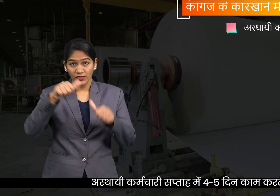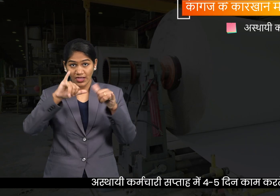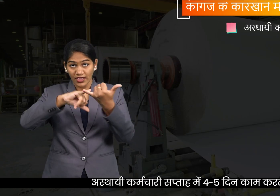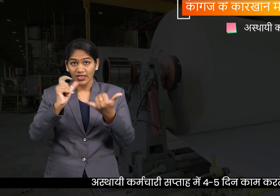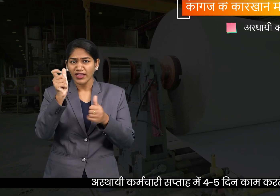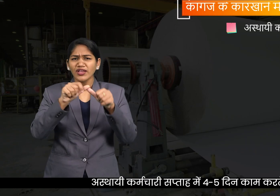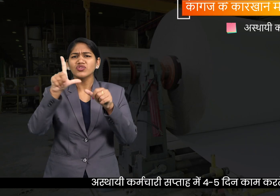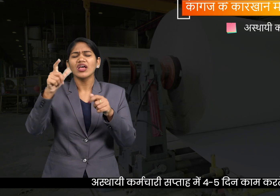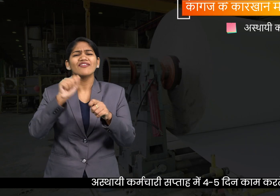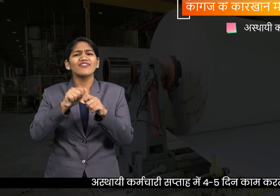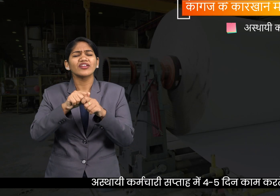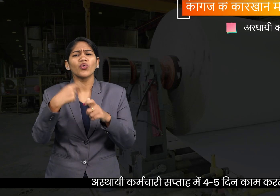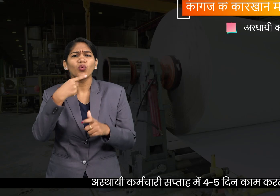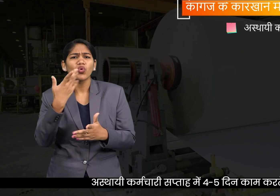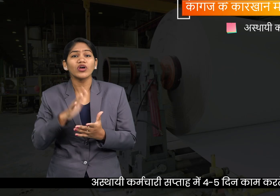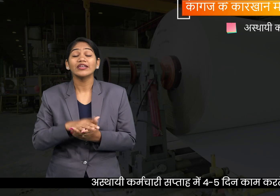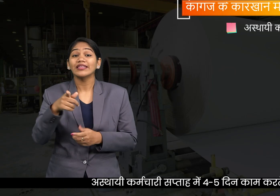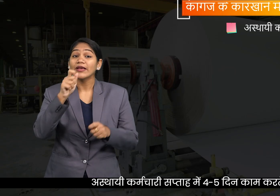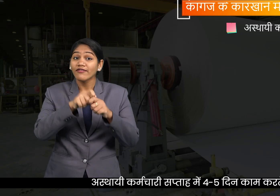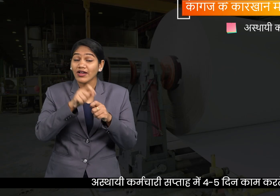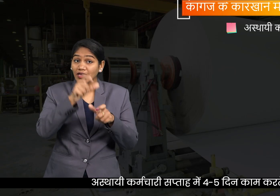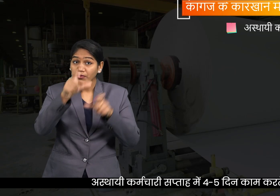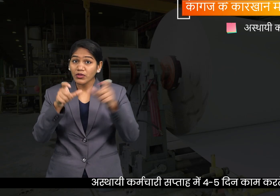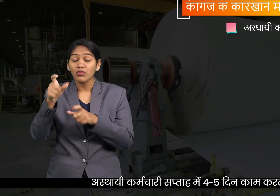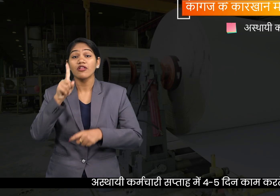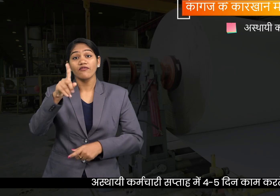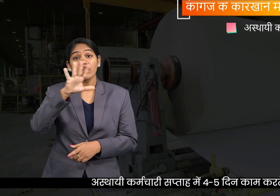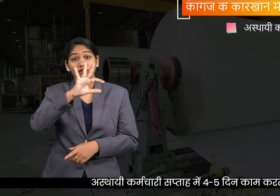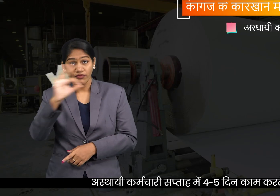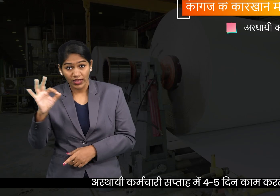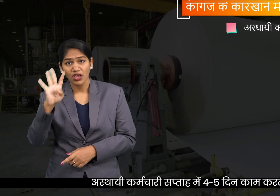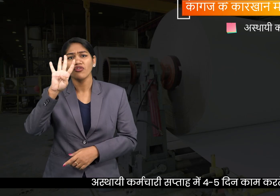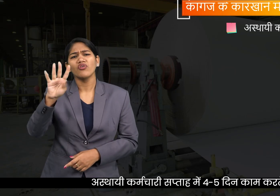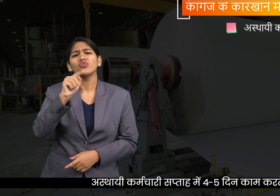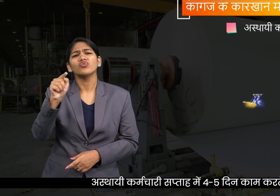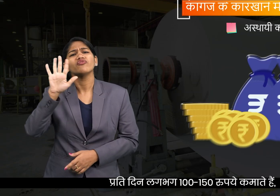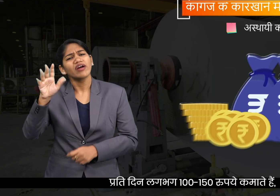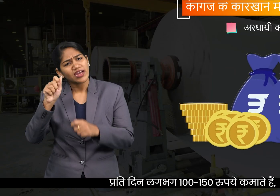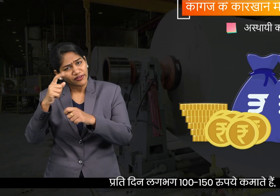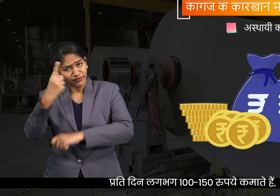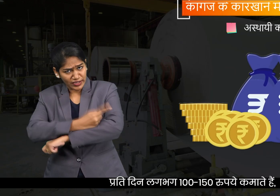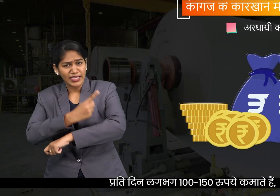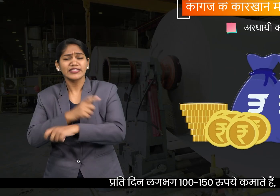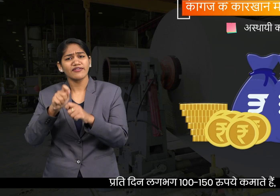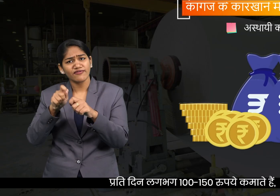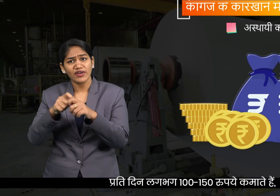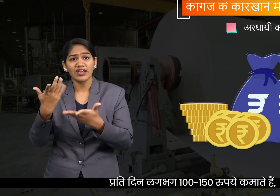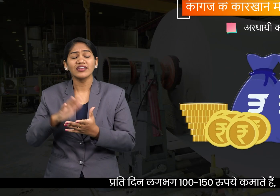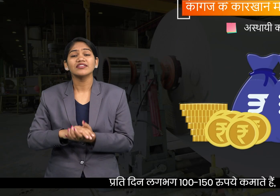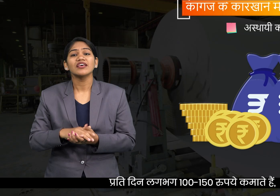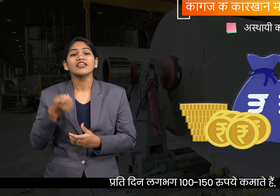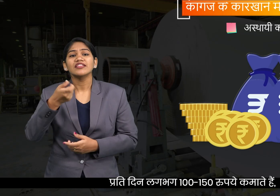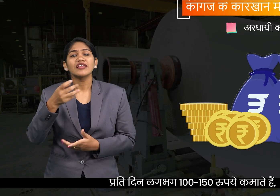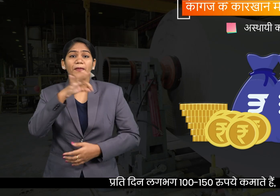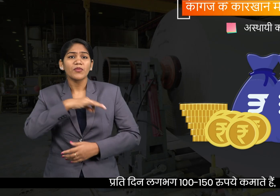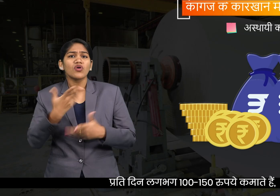अस्थायी कर्मचारी सप्ताह से 4 या 5 दिन काम करते हैं। प्रतिदिन लगभग 100 से